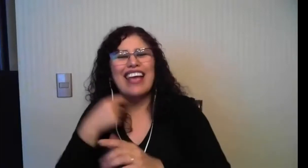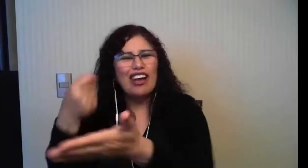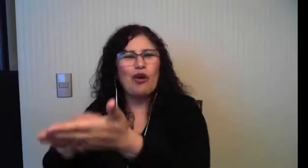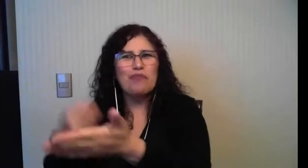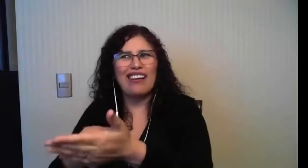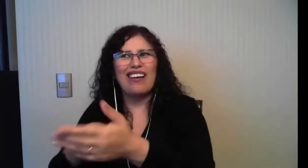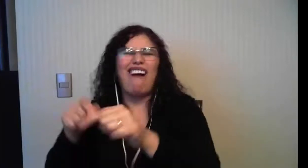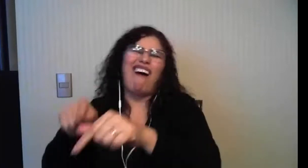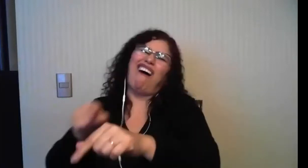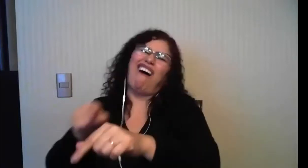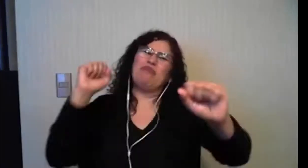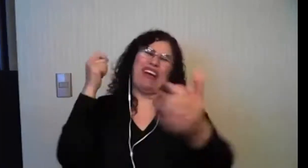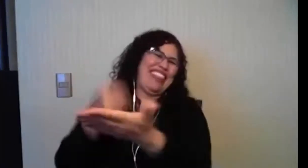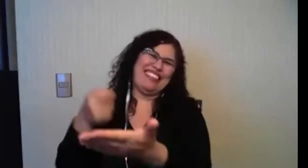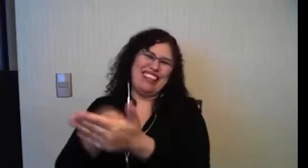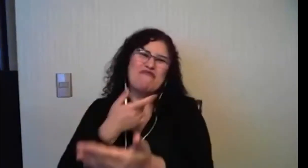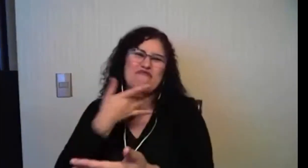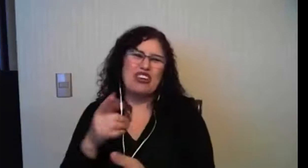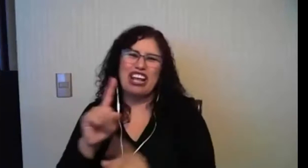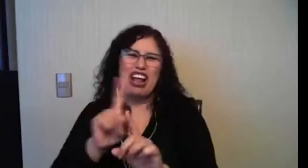artículo de primera necesidad, entonces,